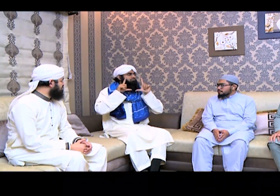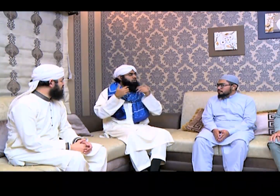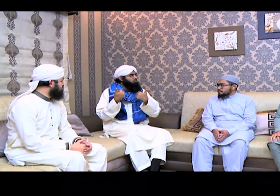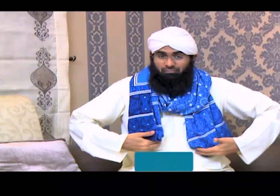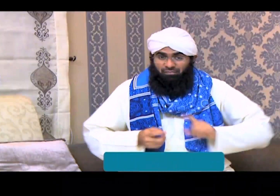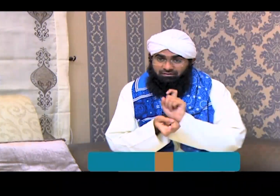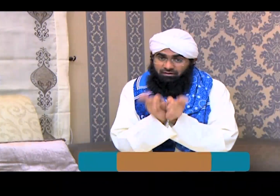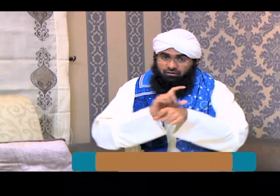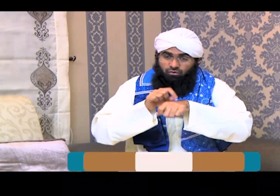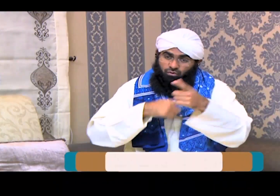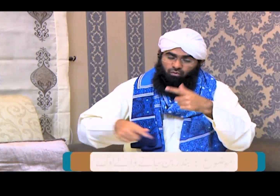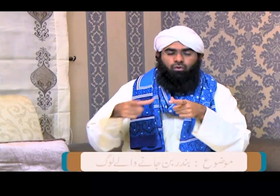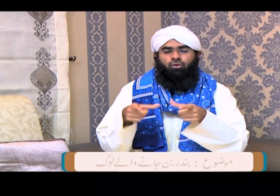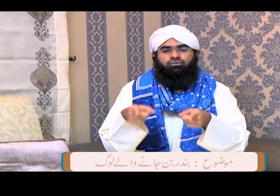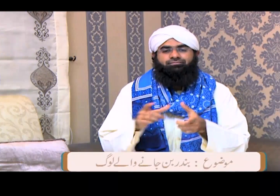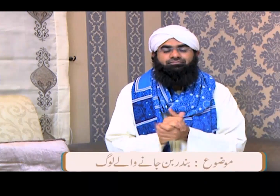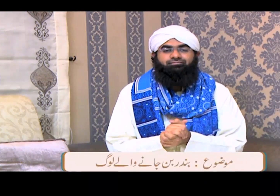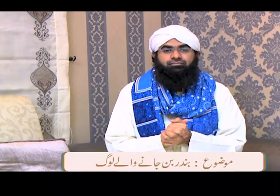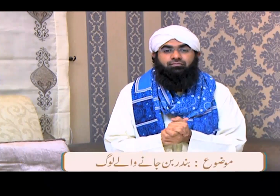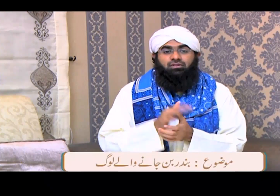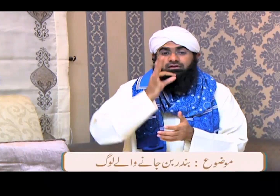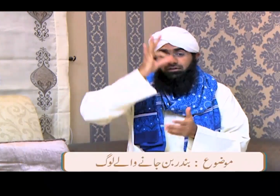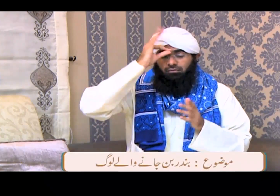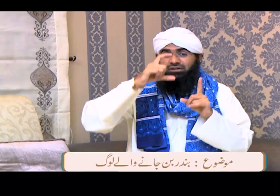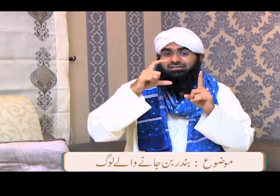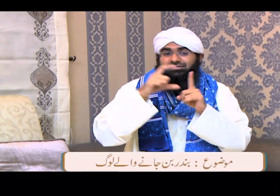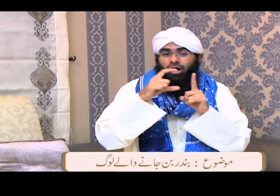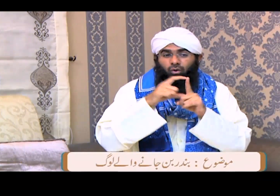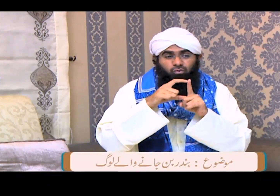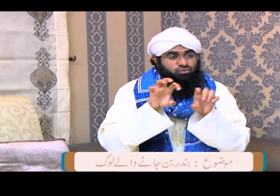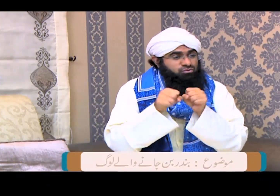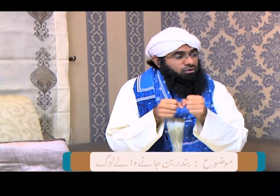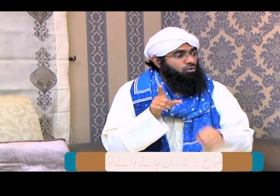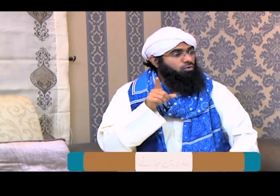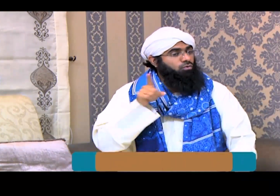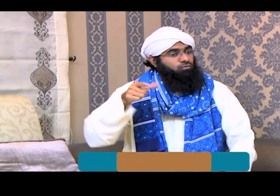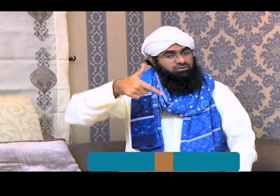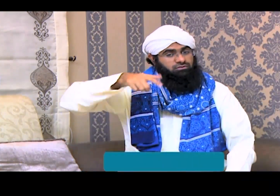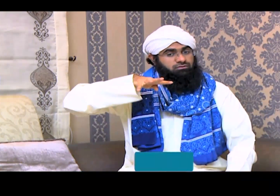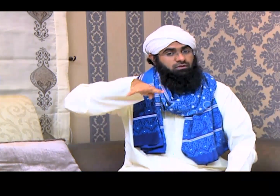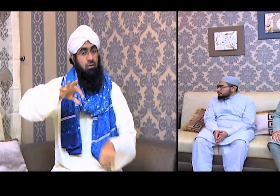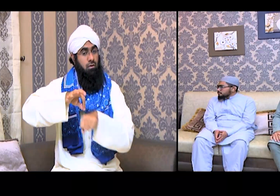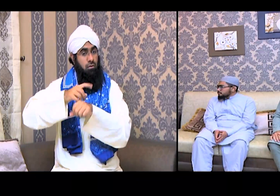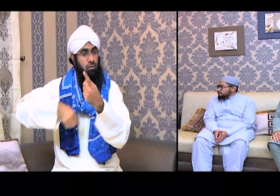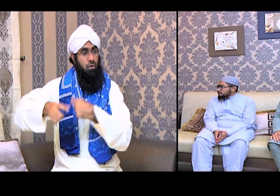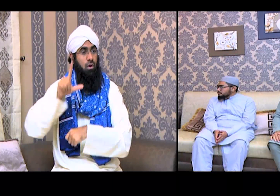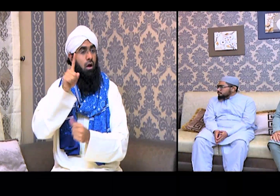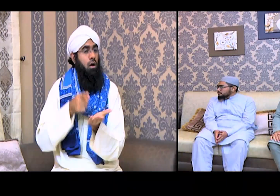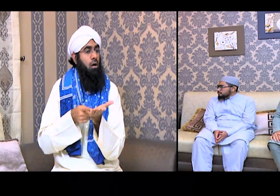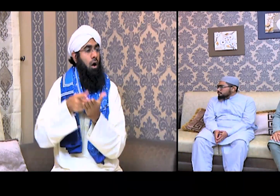دیا۔ حضرت داؤد علیہ السلام کی قوم کے 70,000 آدمی ایک گاؤں میں رہتے تھے اور بڑی خوشحالی